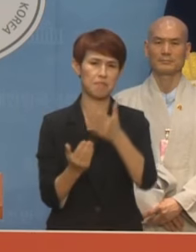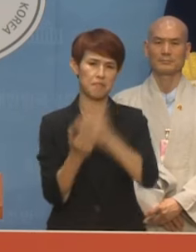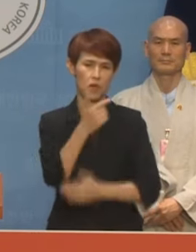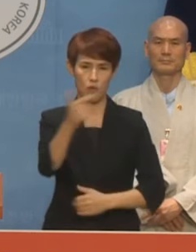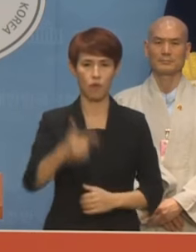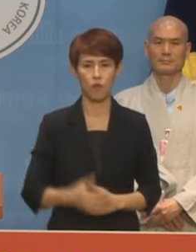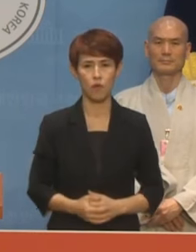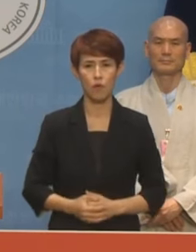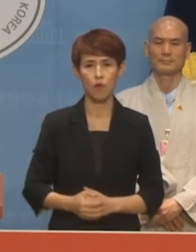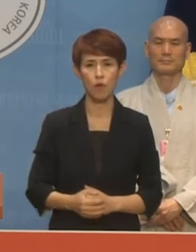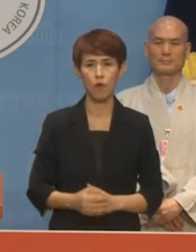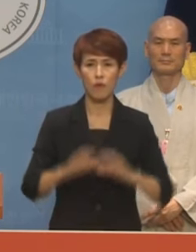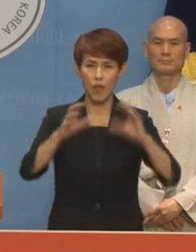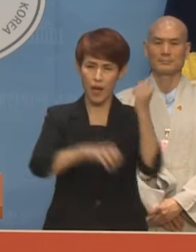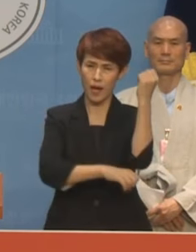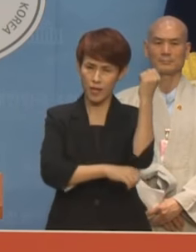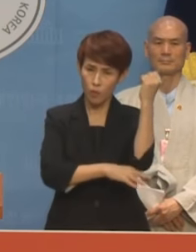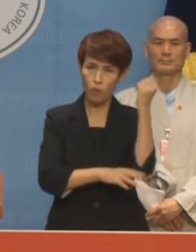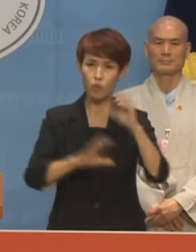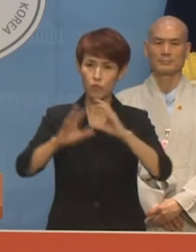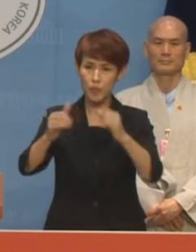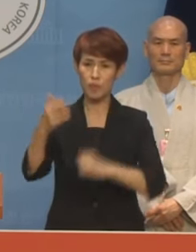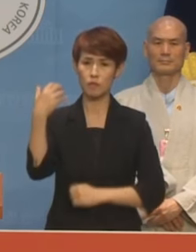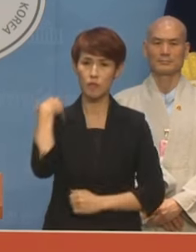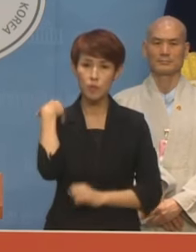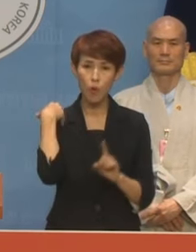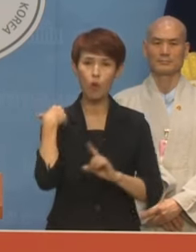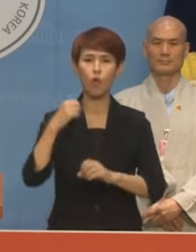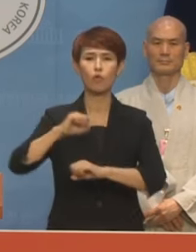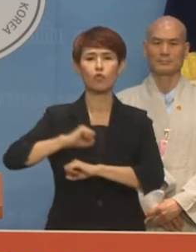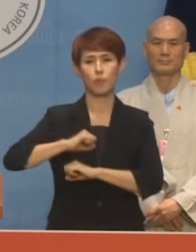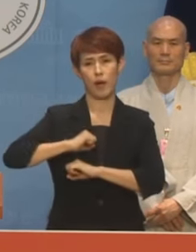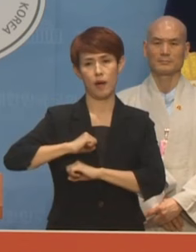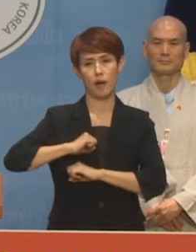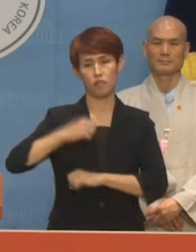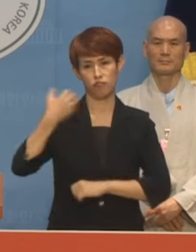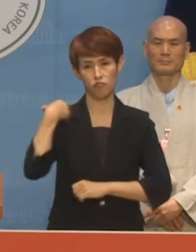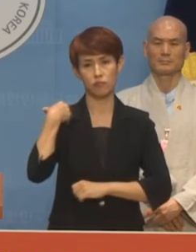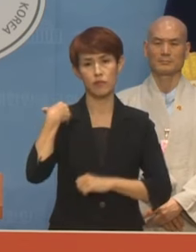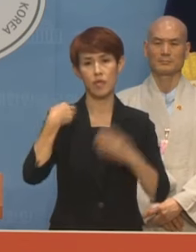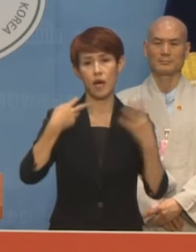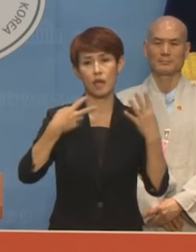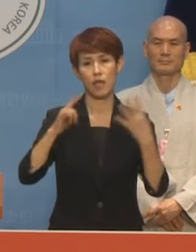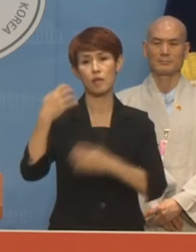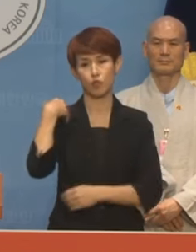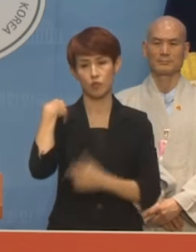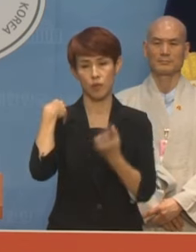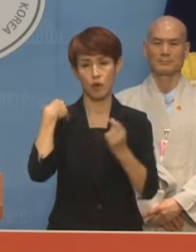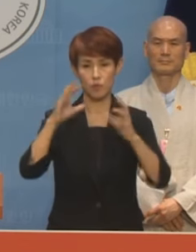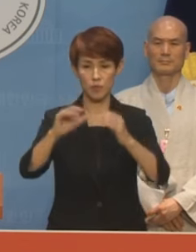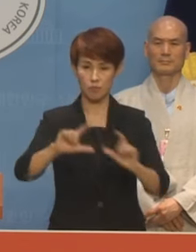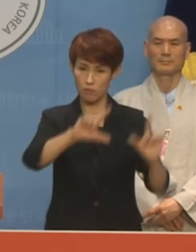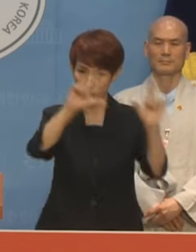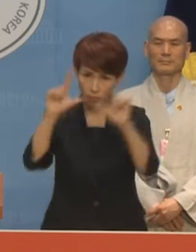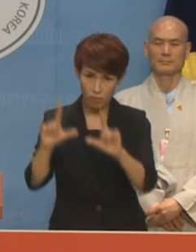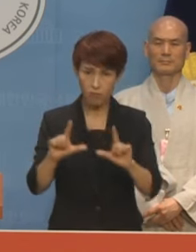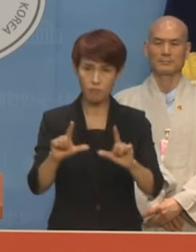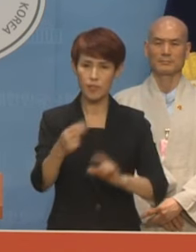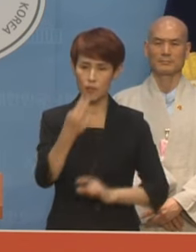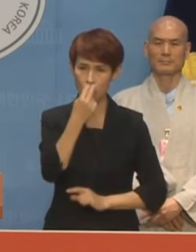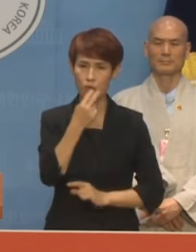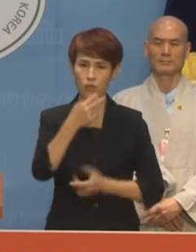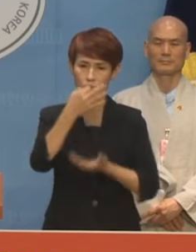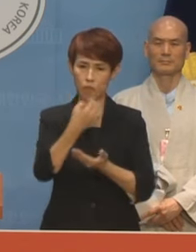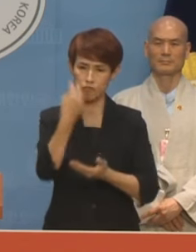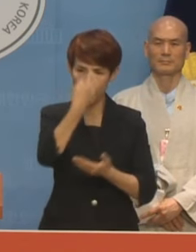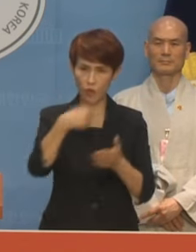국가의 근본을 떠받치는 국민의 4대 의무 중 국방의 의무는 그야말로 국민의 생명과 재산을 지키기 위하여